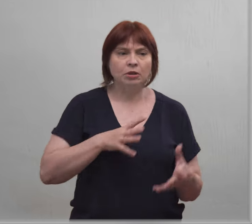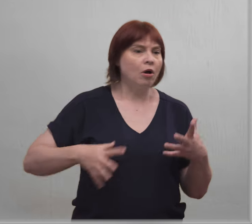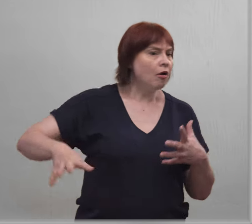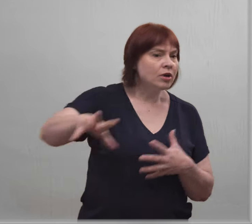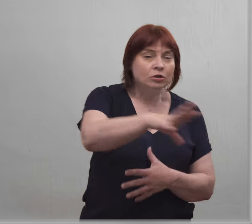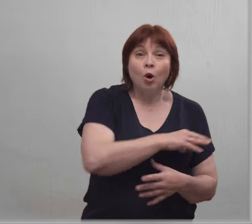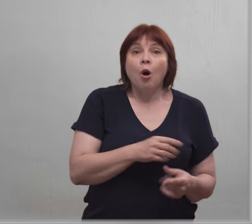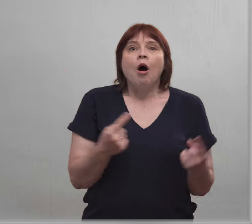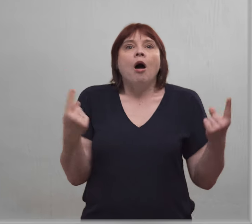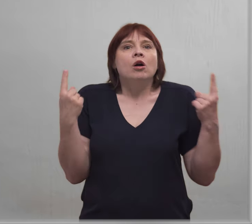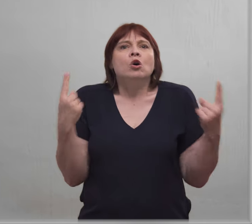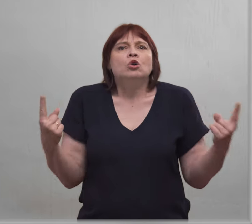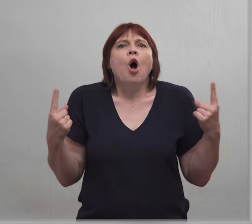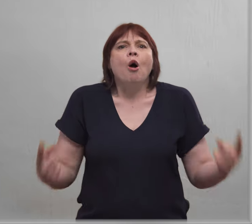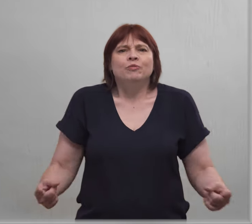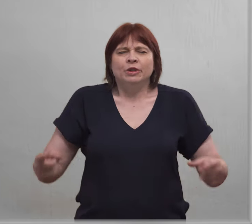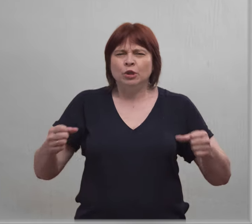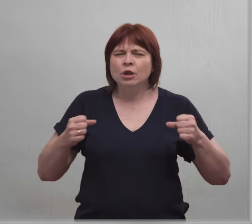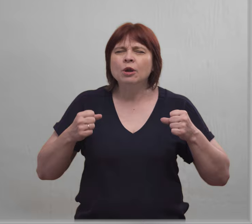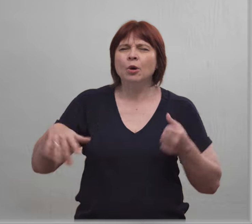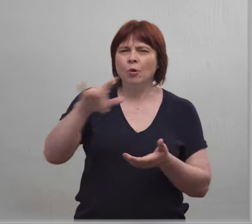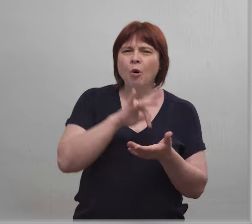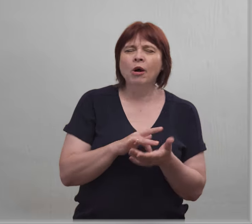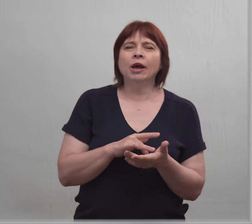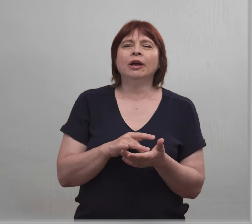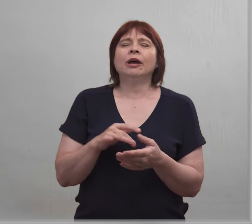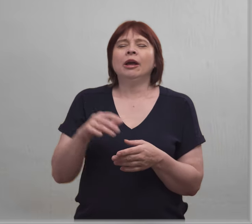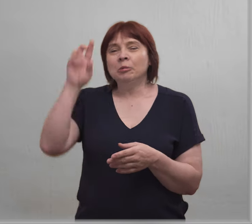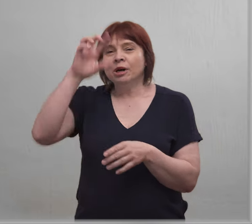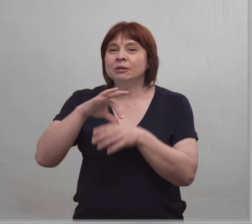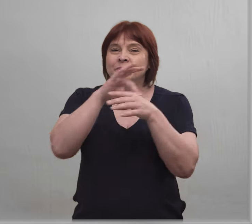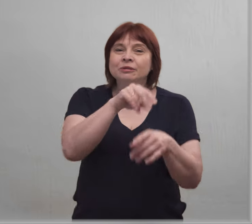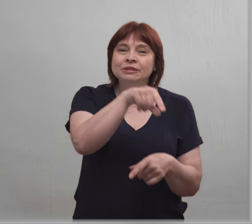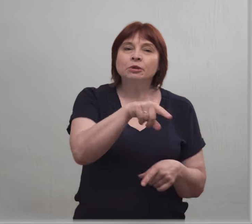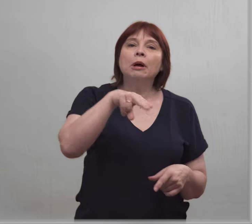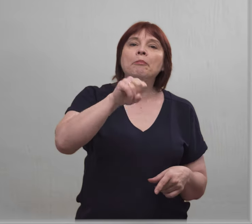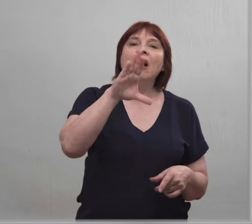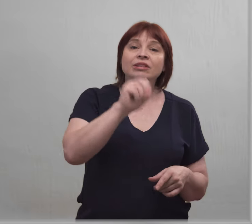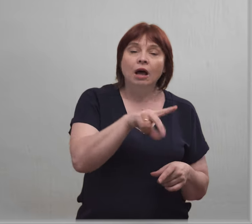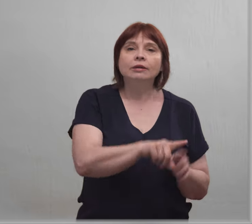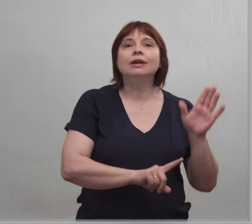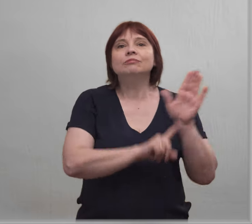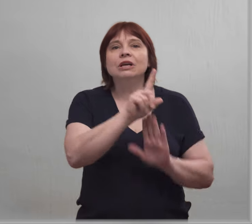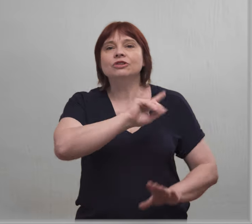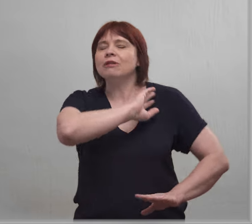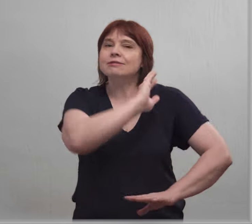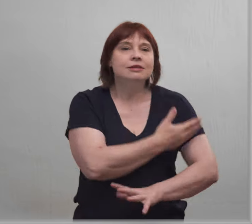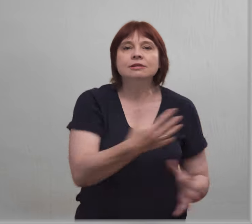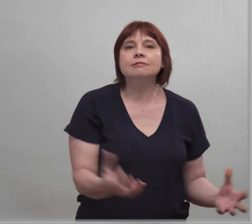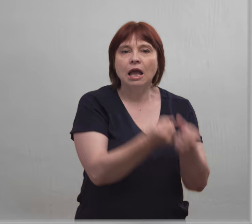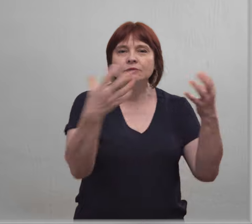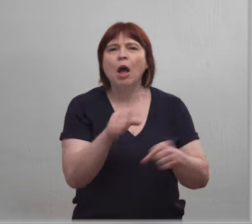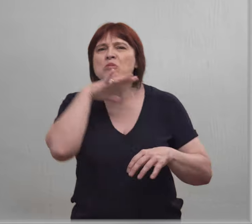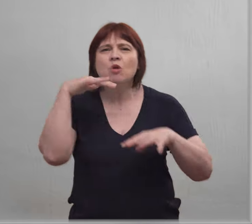времени, огромный город, и Бог приводит туда Павла, там начинается великое пробуждение, и Павел спустя время